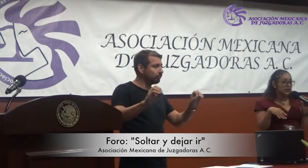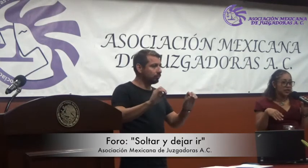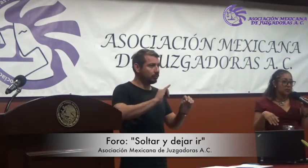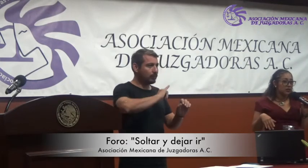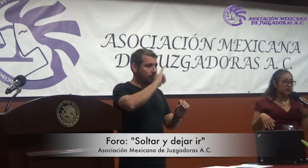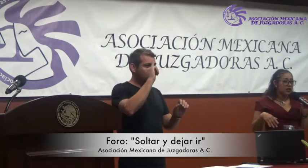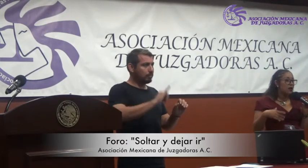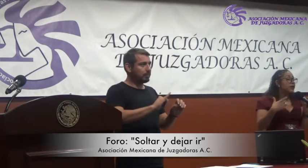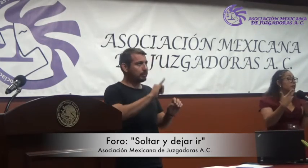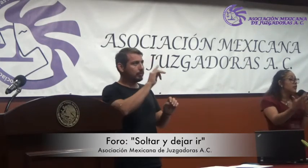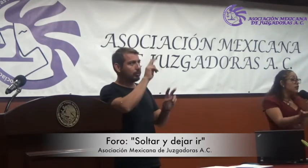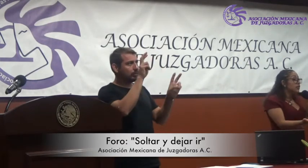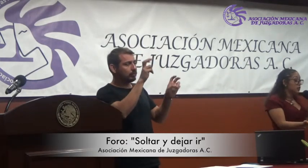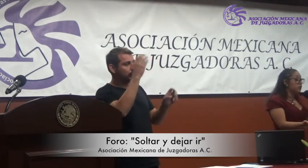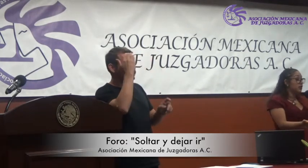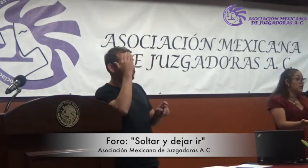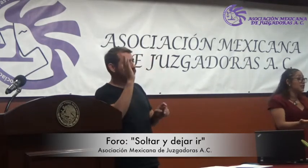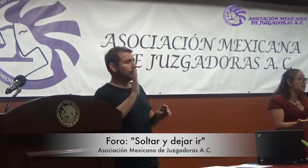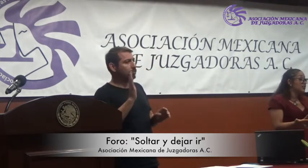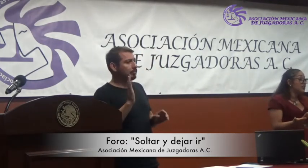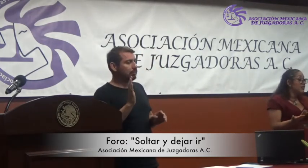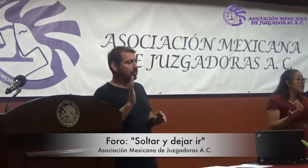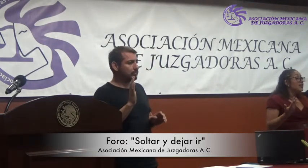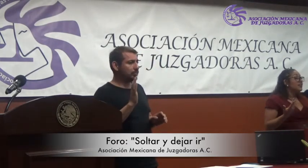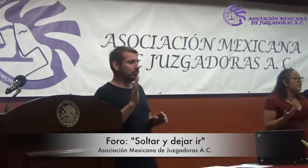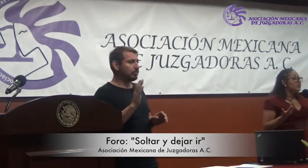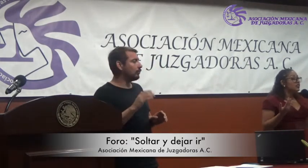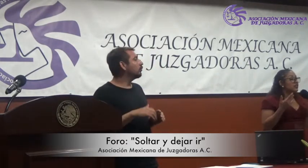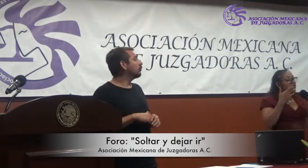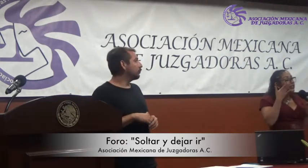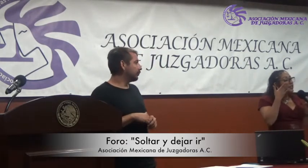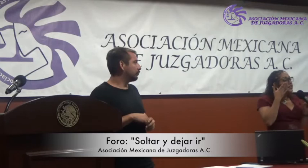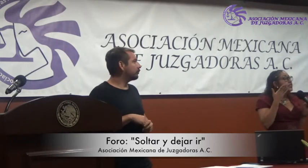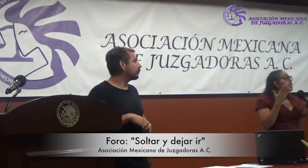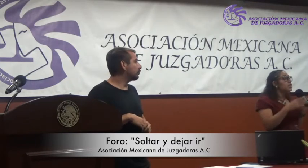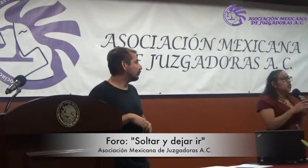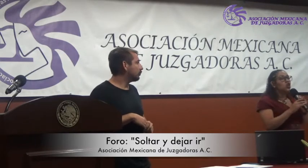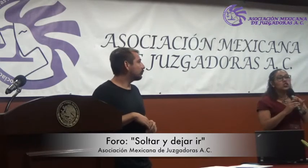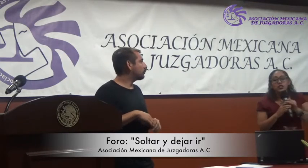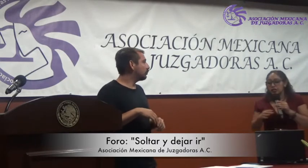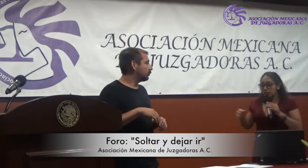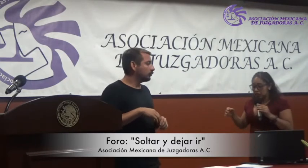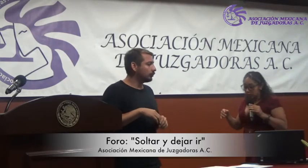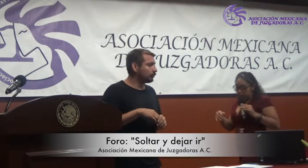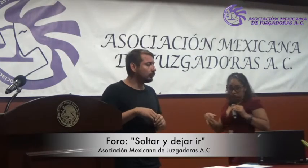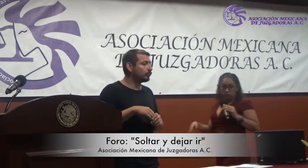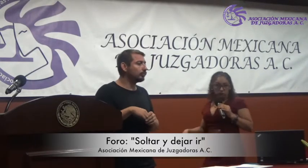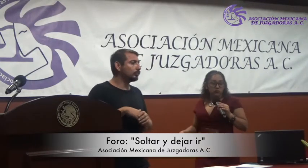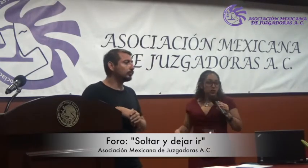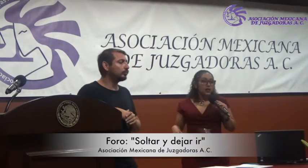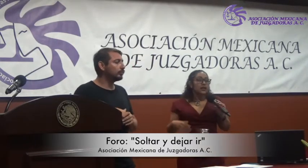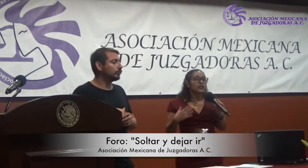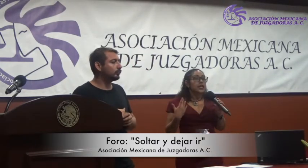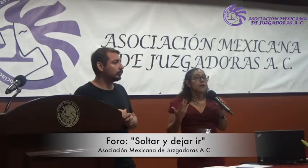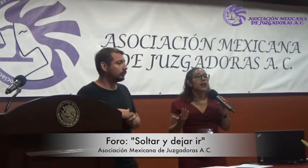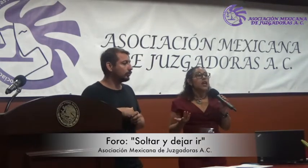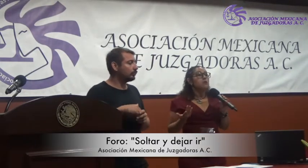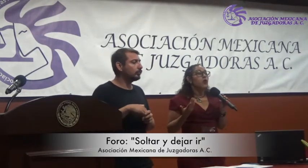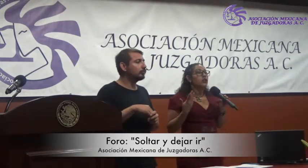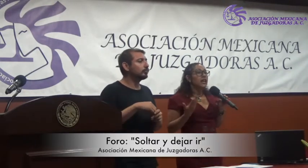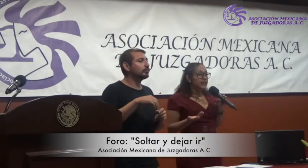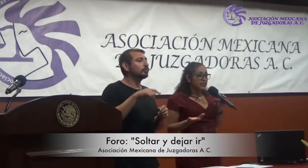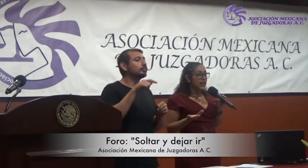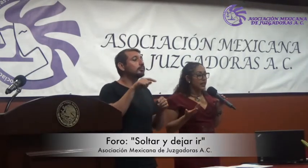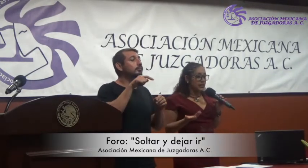abordado este tema, había tenido este tipo de atención. Y entonces, si quienes conocen este tema saben